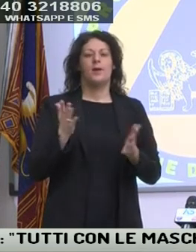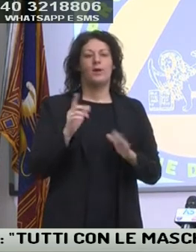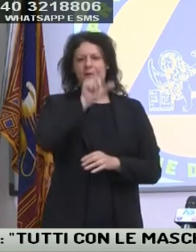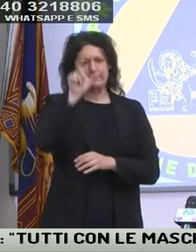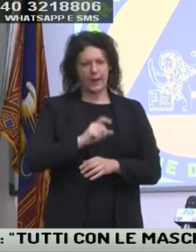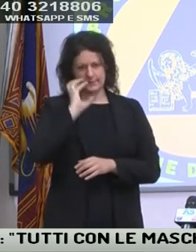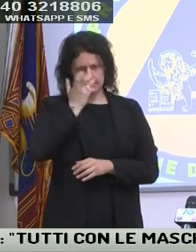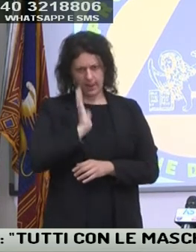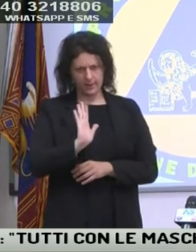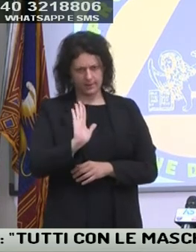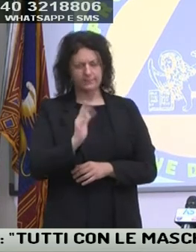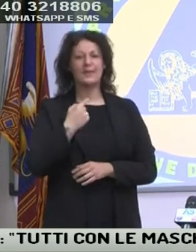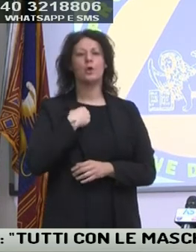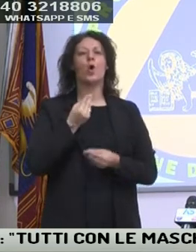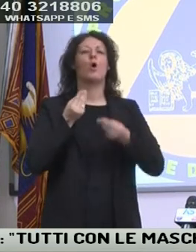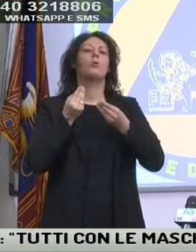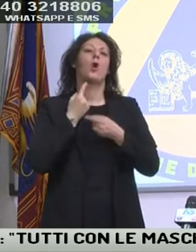dice, cioè,